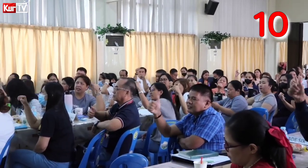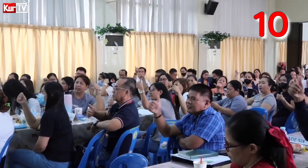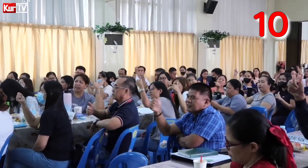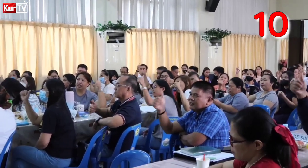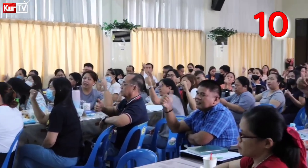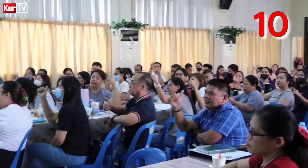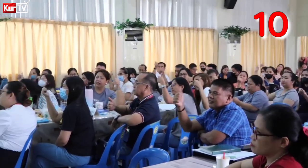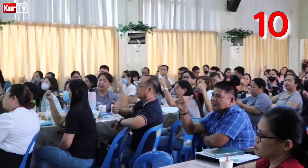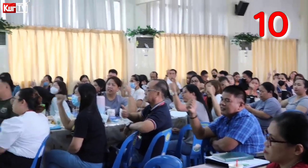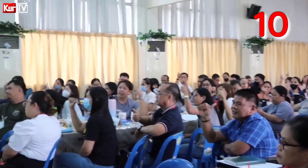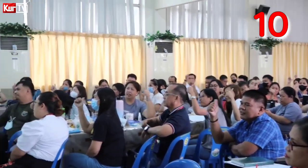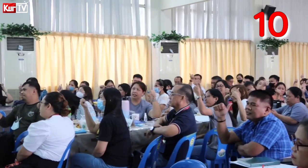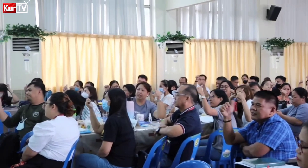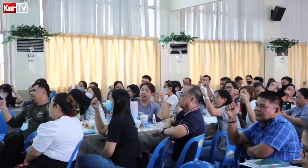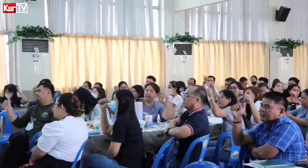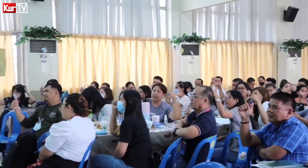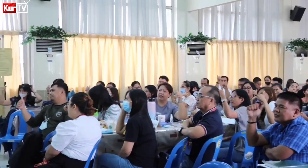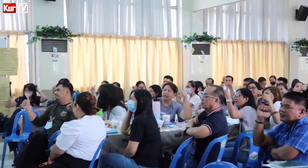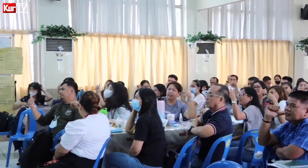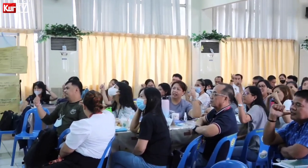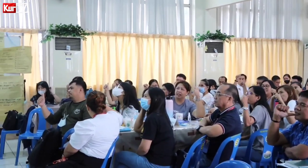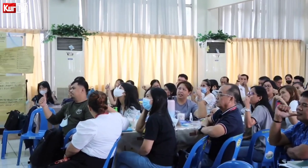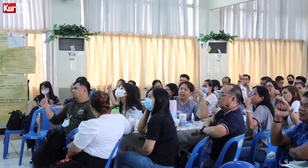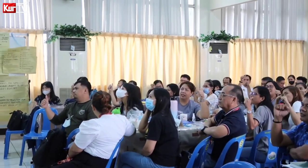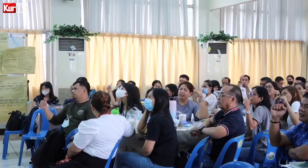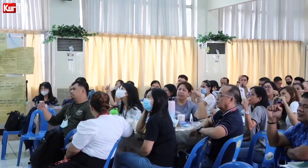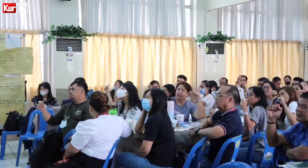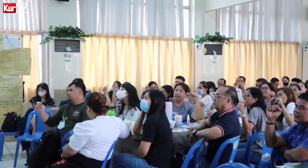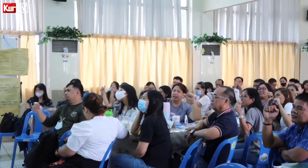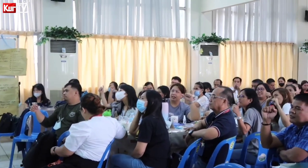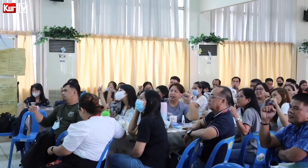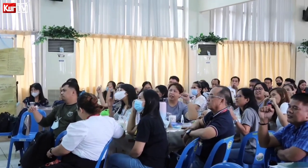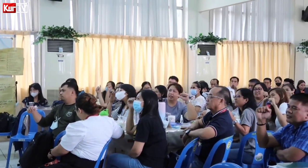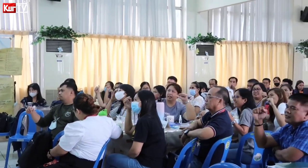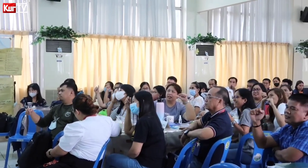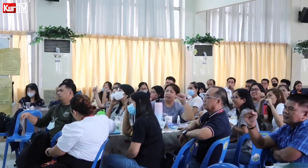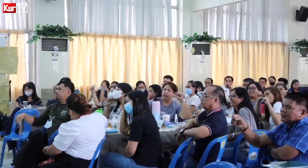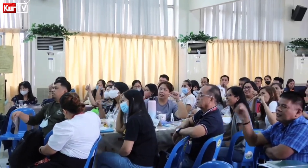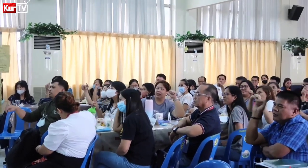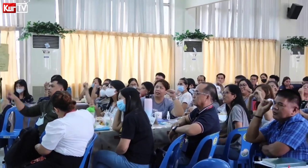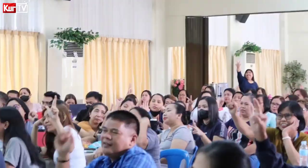10. Okay, let's count. 1, 2, 10.